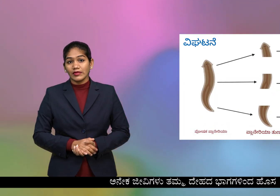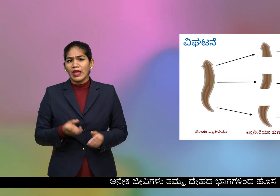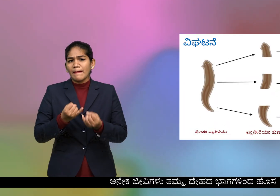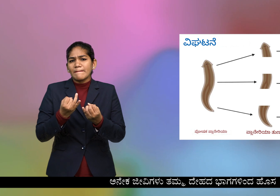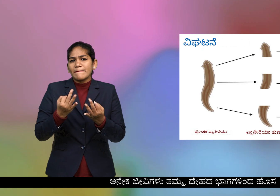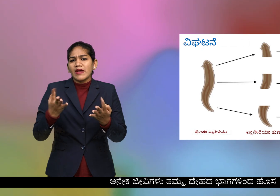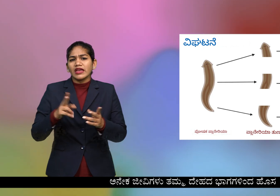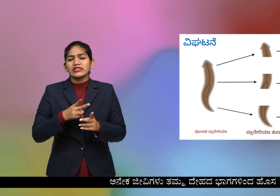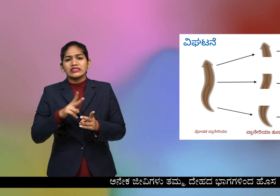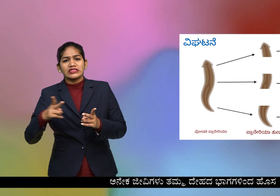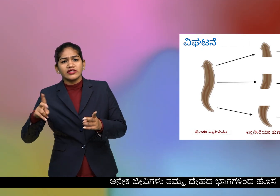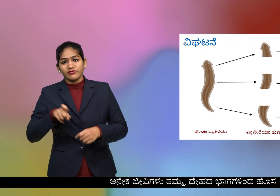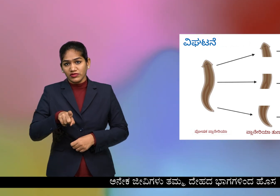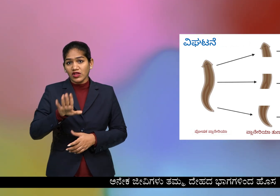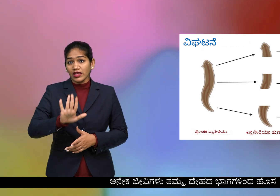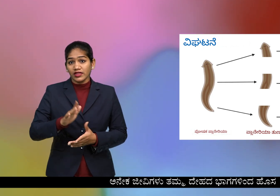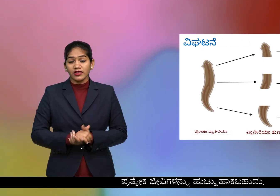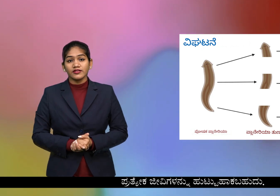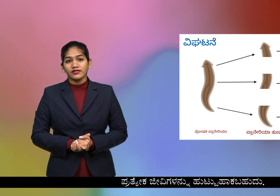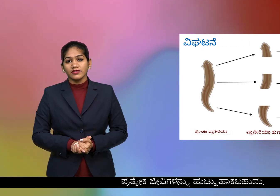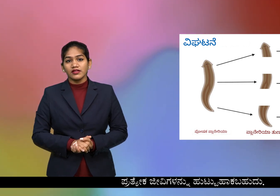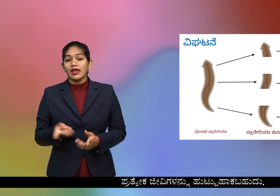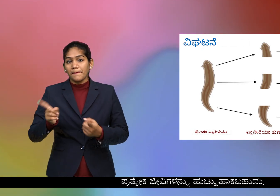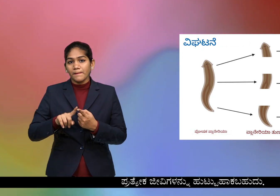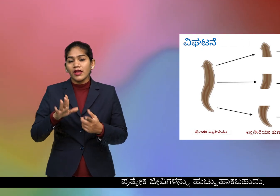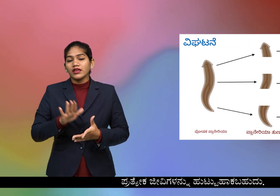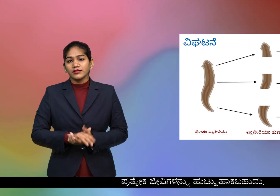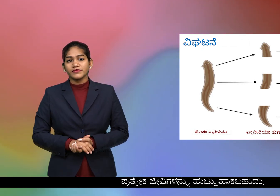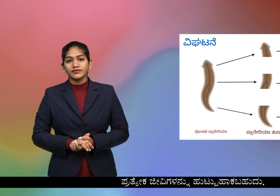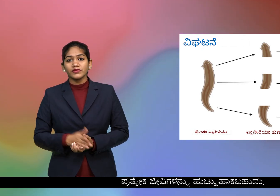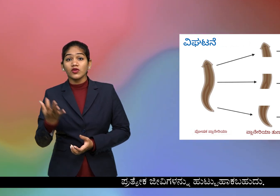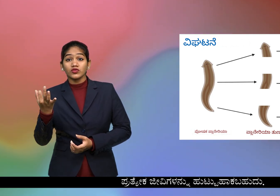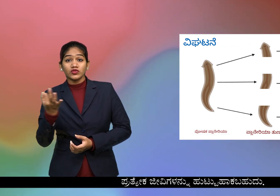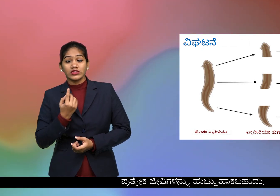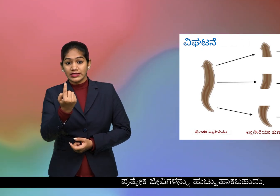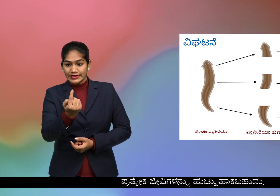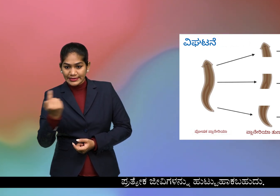ಅನೇಕ ಜೀವಿಗಳು ತಮ್ಮ ದೇಹದ ಭಾಗಗಳಿಂದ ಹೊಸ ಪ್ರತ್ಯೇಕ ಜೀವಿಗಳನ್ನ ಹುಟ್ಟುಹಾಕಬಹುದು.